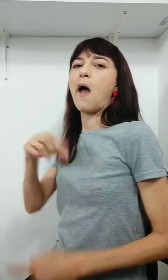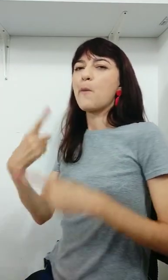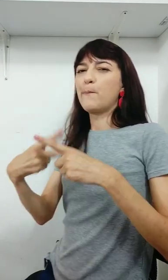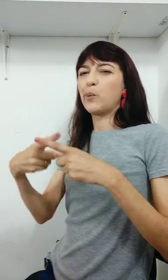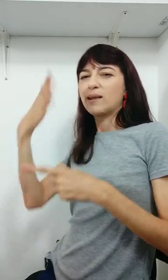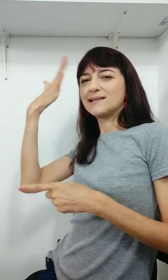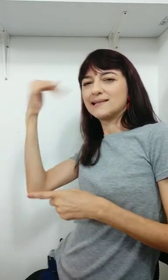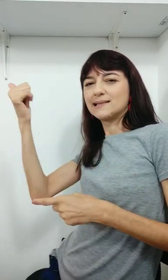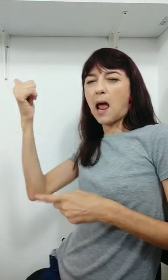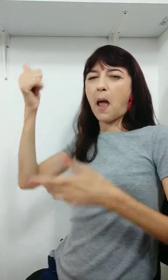consegue um emprego,